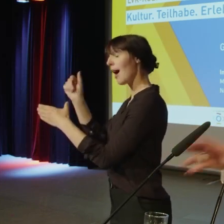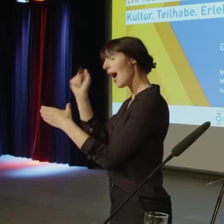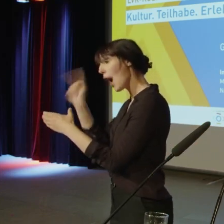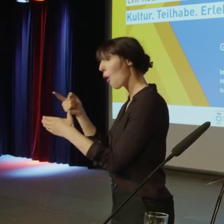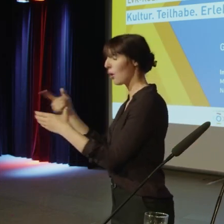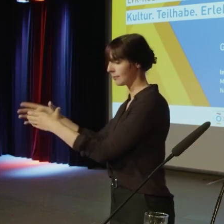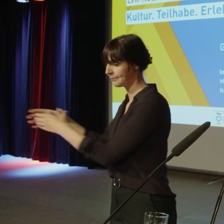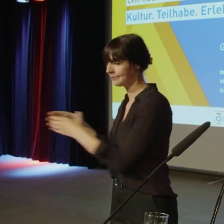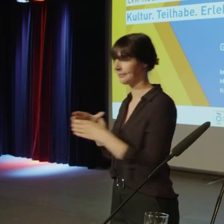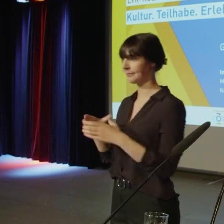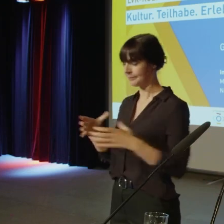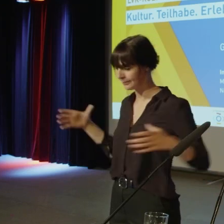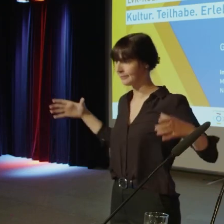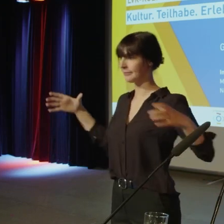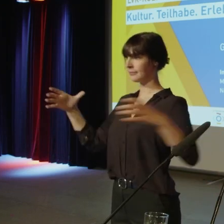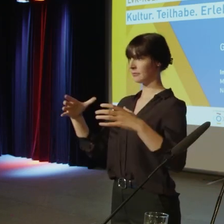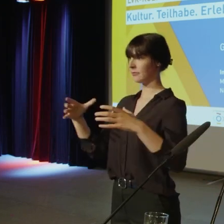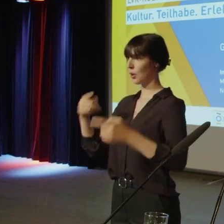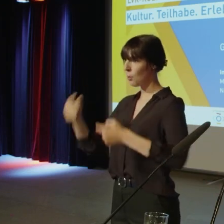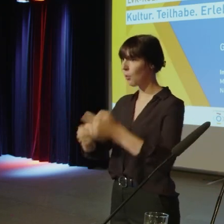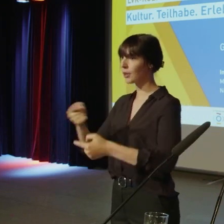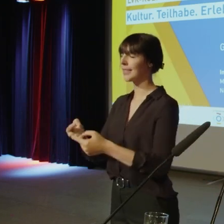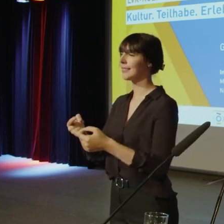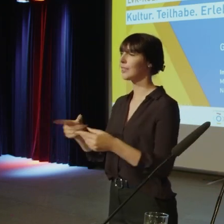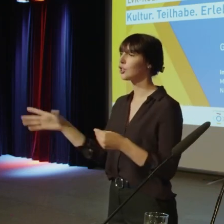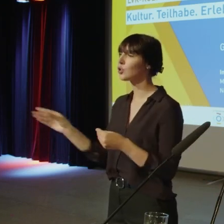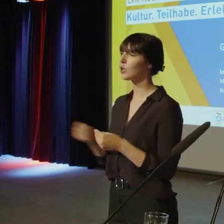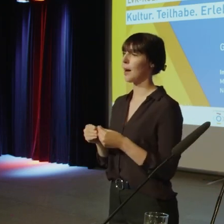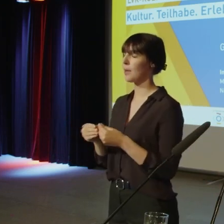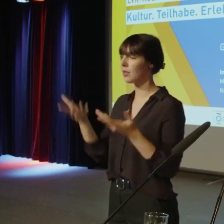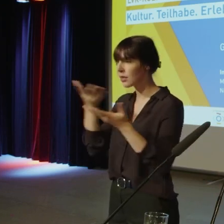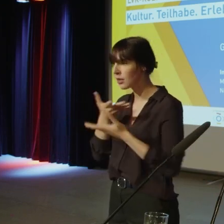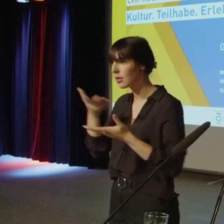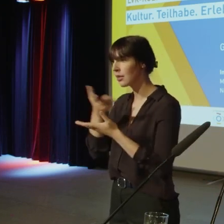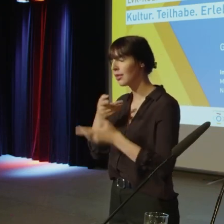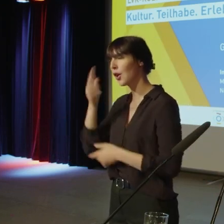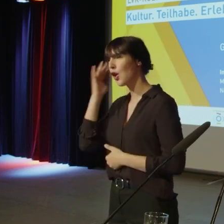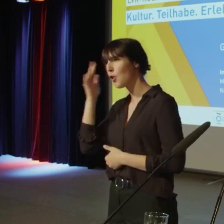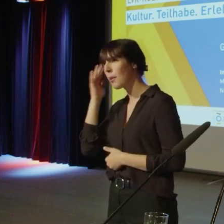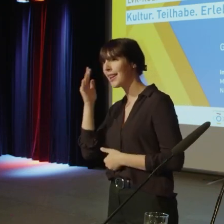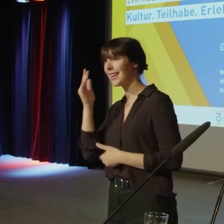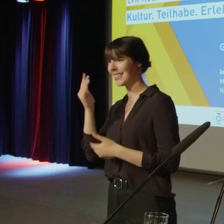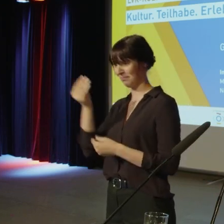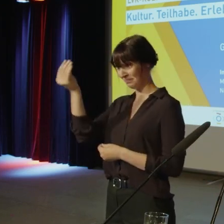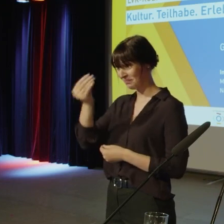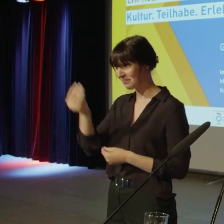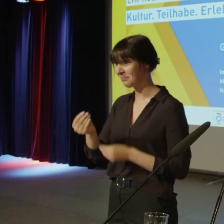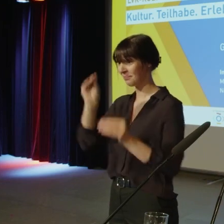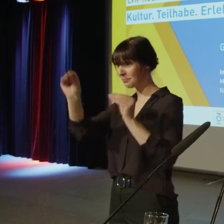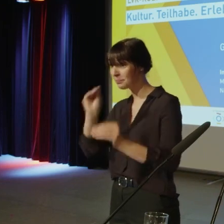reinzunehmen, zum Teil des Prozesses zu machen, dieses Berühmte von Betroffenen zu Beteiligten zu machen und sagen, wie müssen wir das denn hier so gestalten,